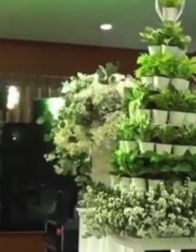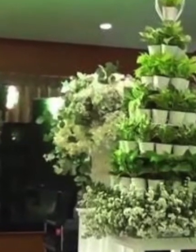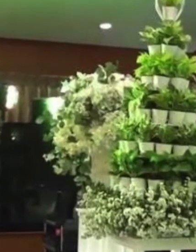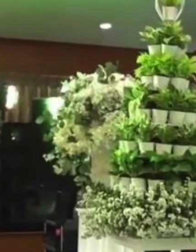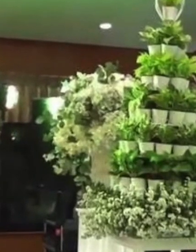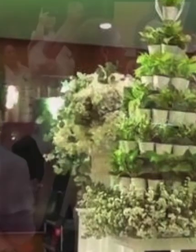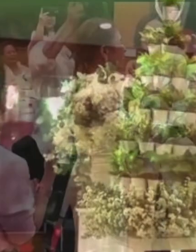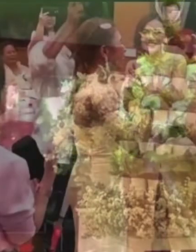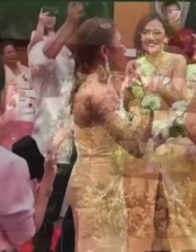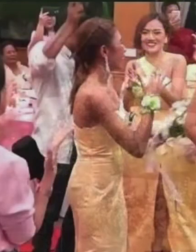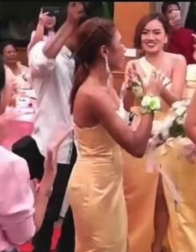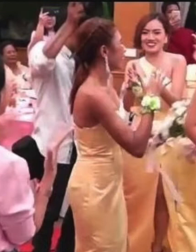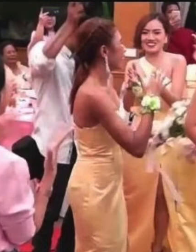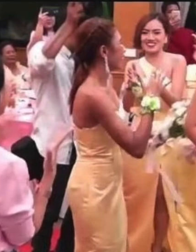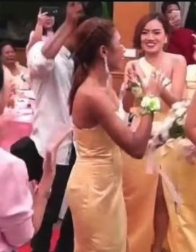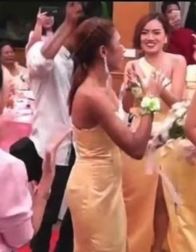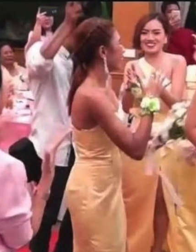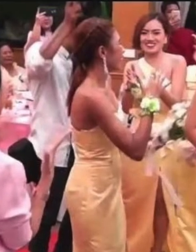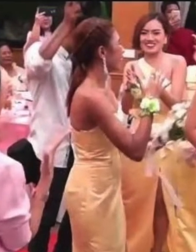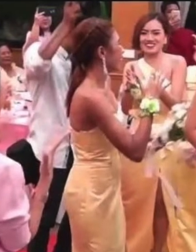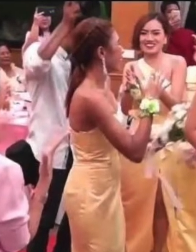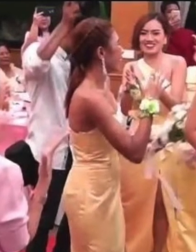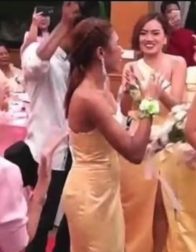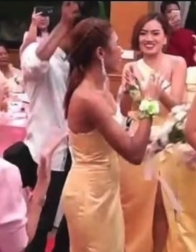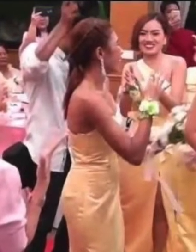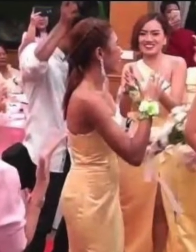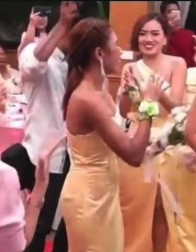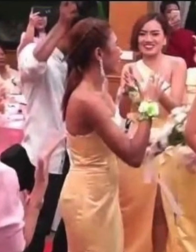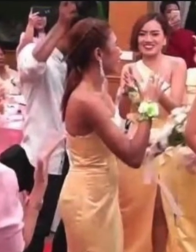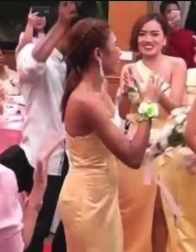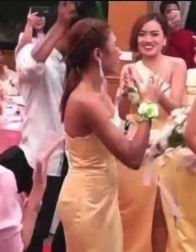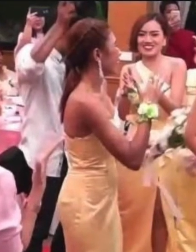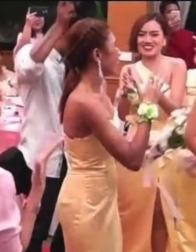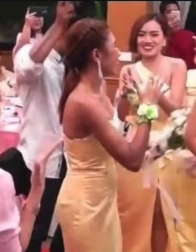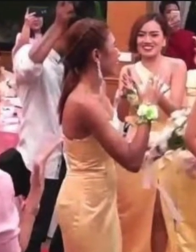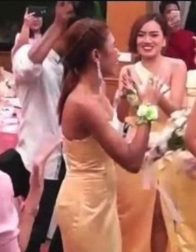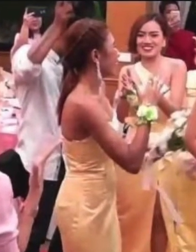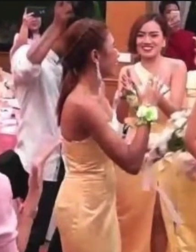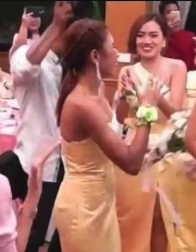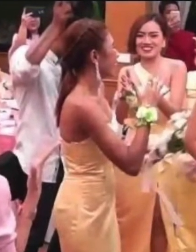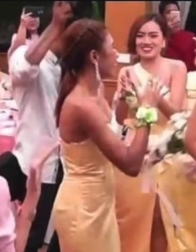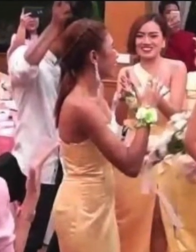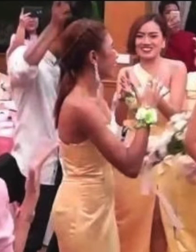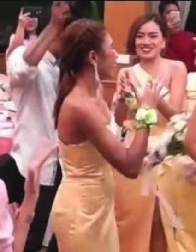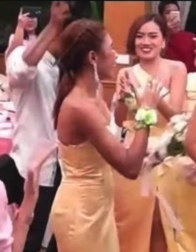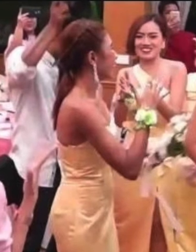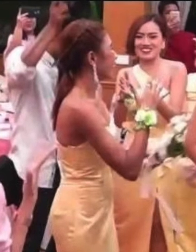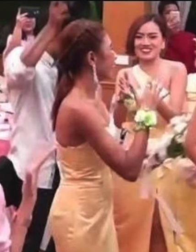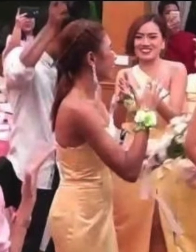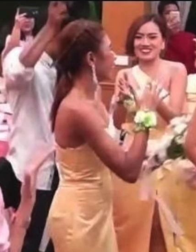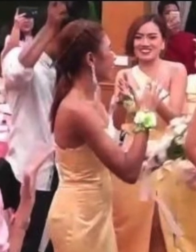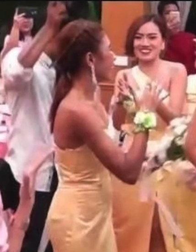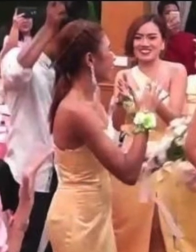ความยินดีประมาณ500คนทั้งนี้มีเพื่อนของเจ้าบ่าวเจ้าสาวกว่า200คนก็มาร่วมงานด้วยทำให้บรรยากา